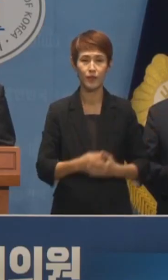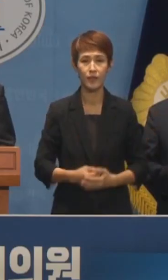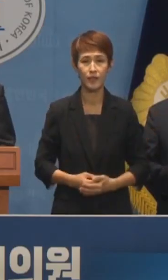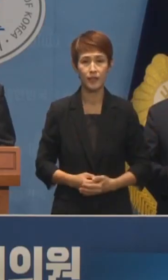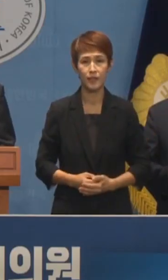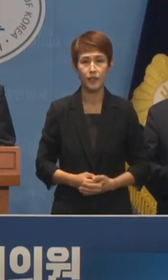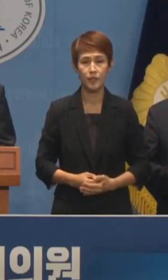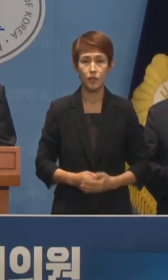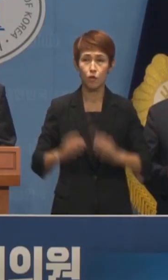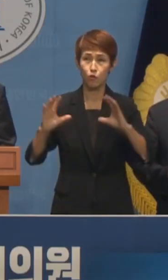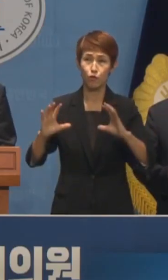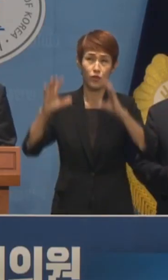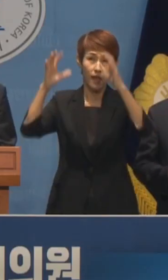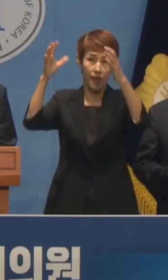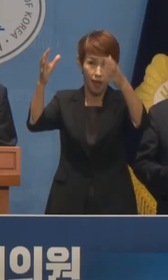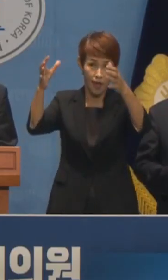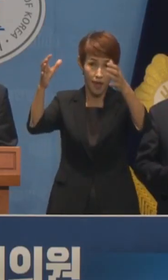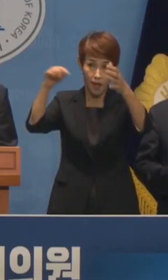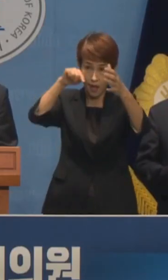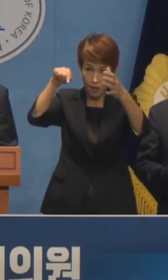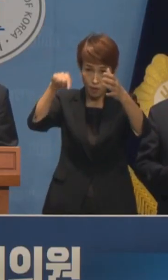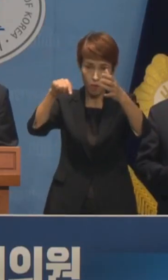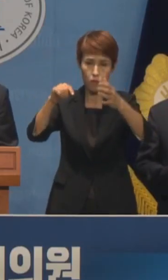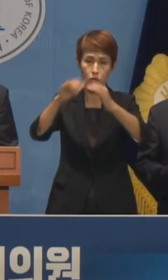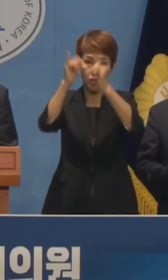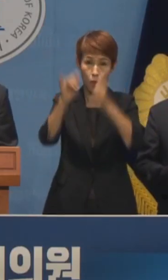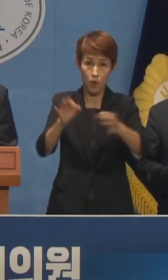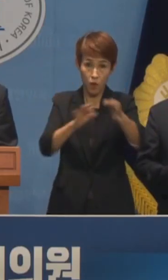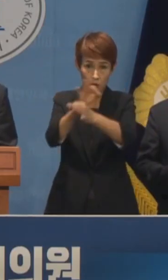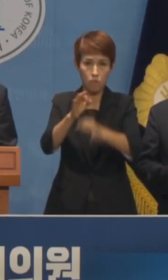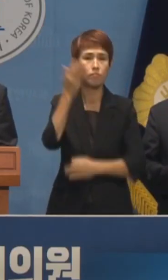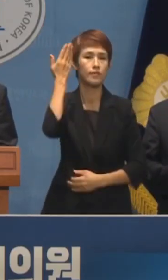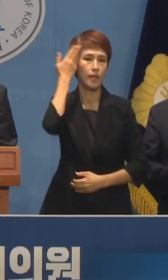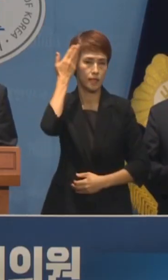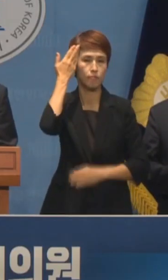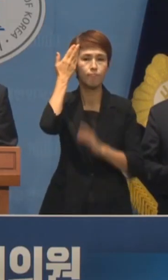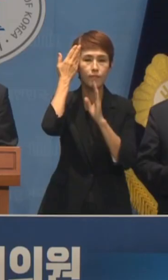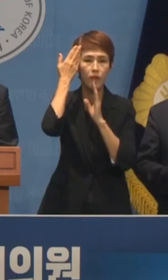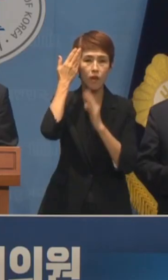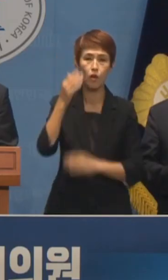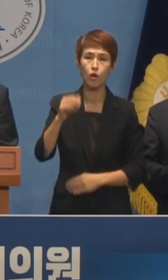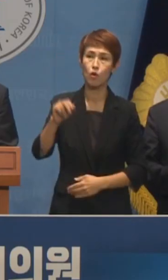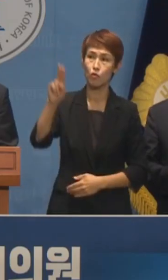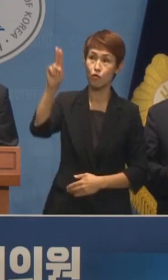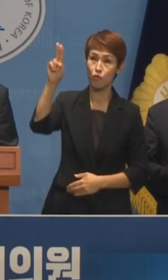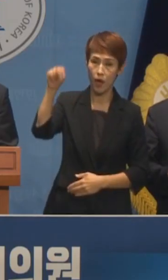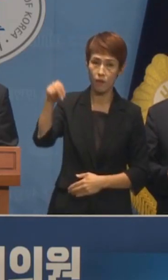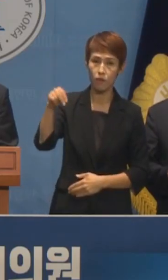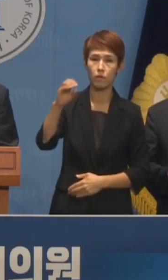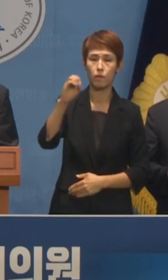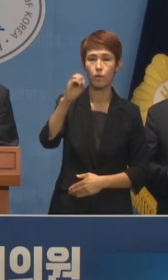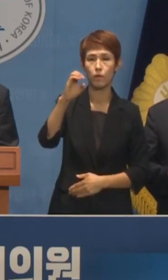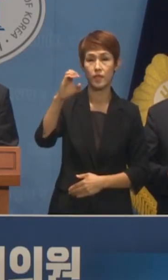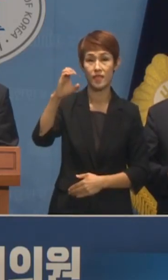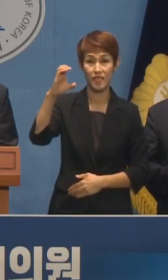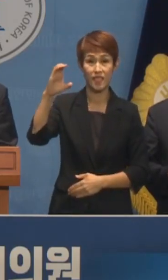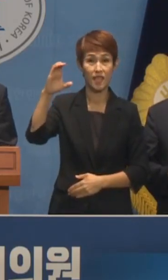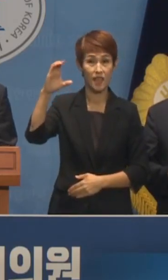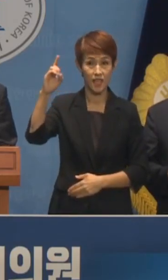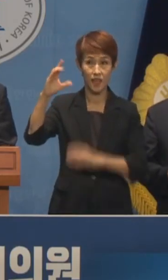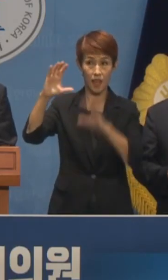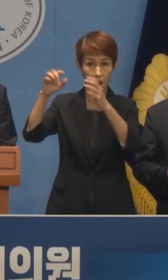이미 국제사회에서 사회적 경제는 상식의 영역입니다. 유엔과 OECD 등 국제사회는 10년